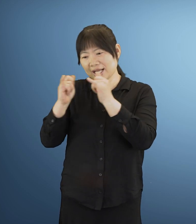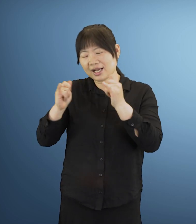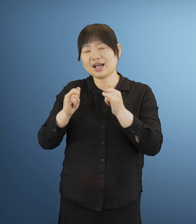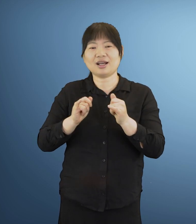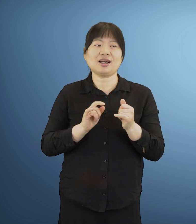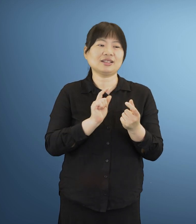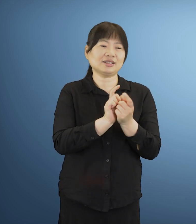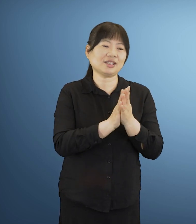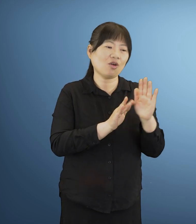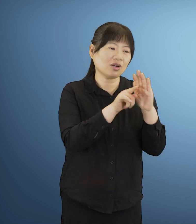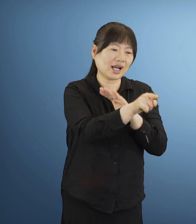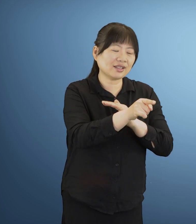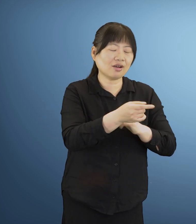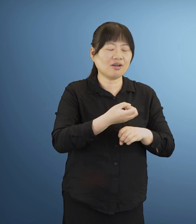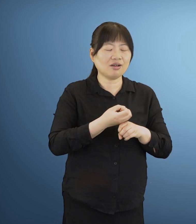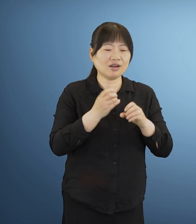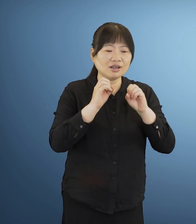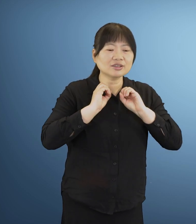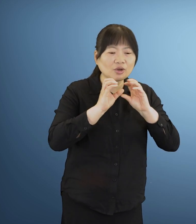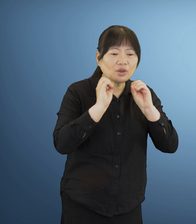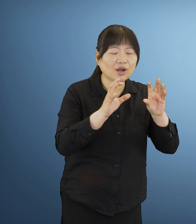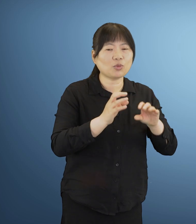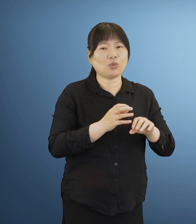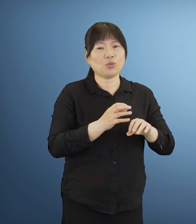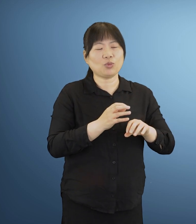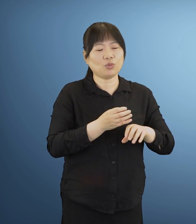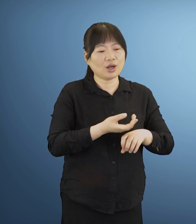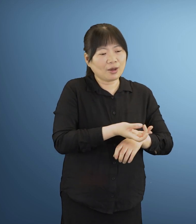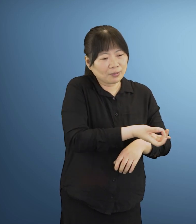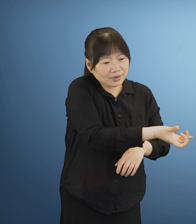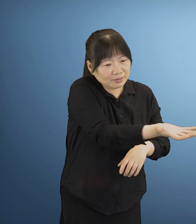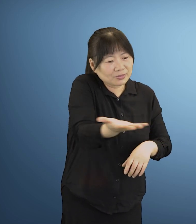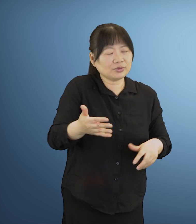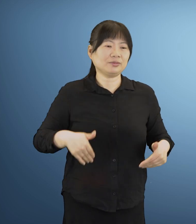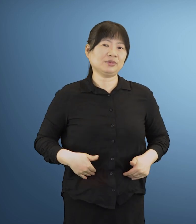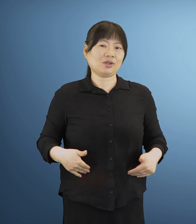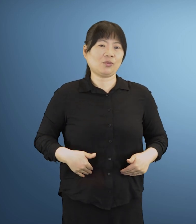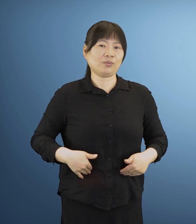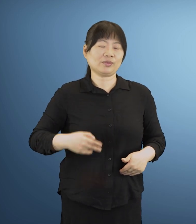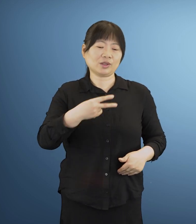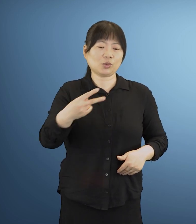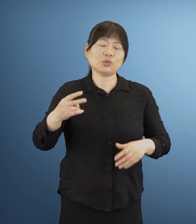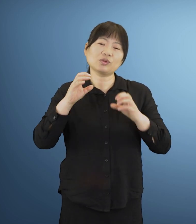그렇죠? 가서 뿌려야 돼요. 이것이 뭡니까? 선교입니다.